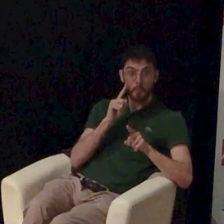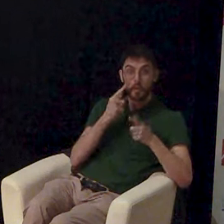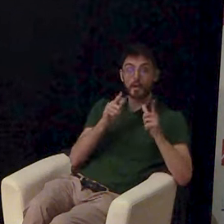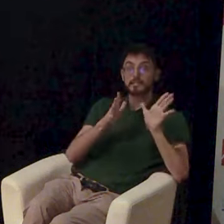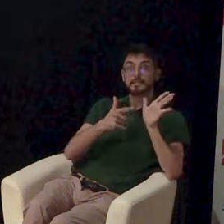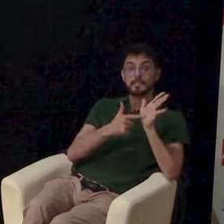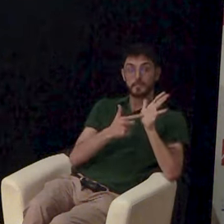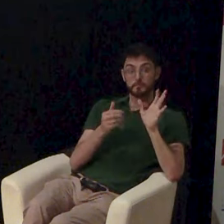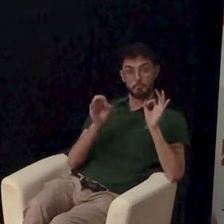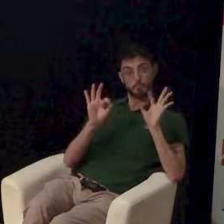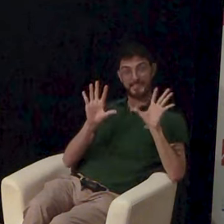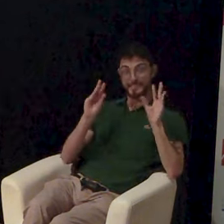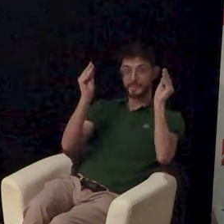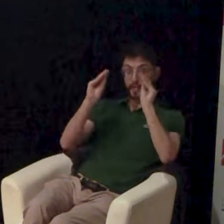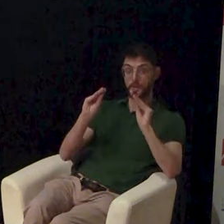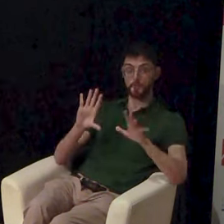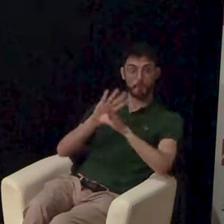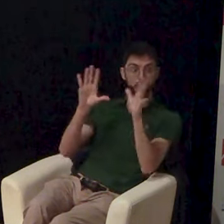qui fait vraiment partie des sciences,